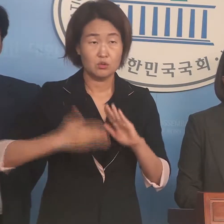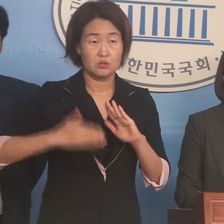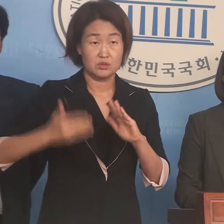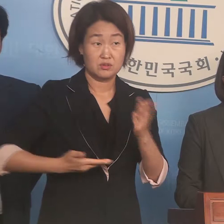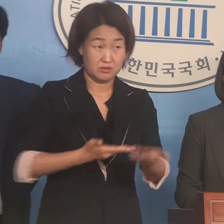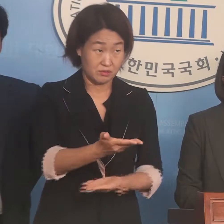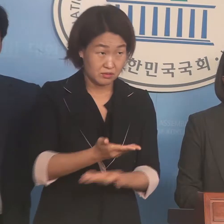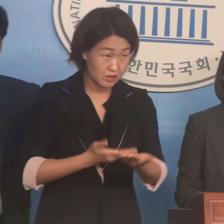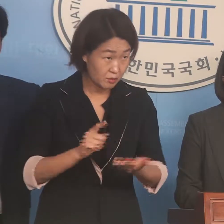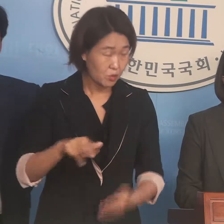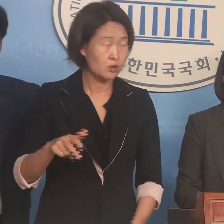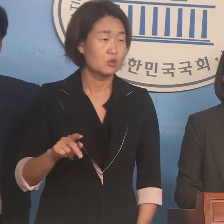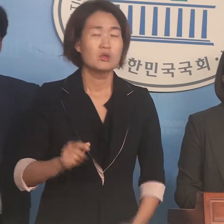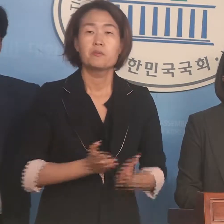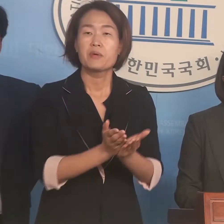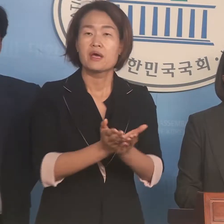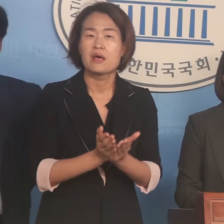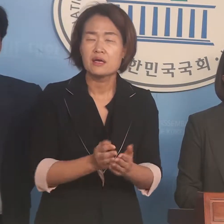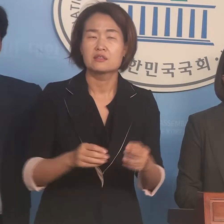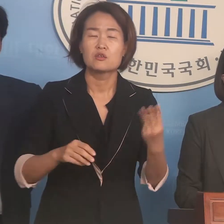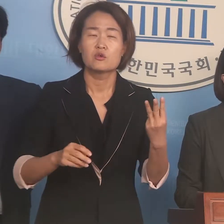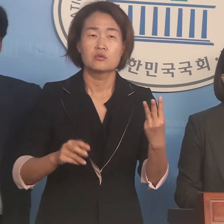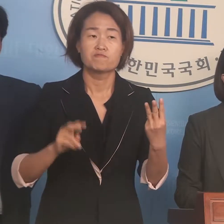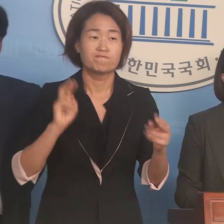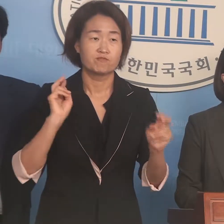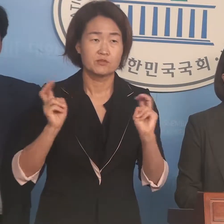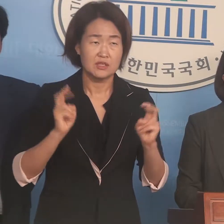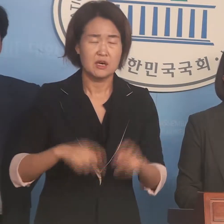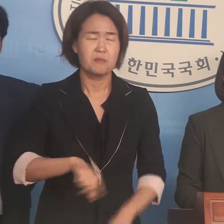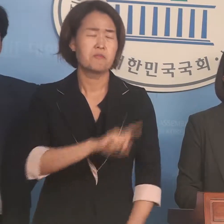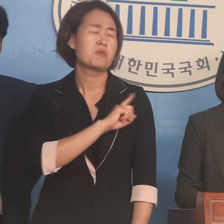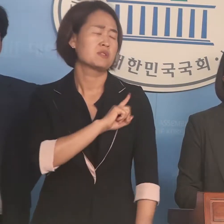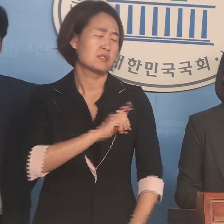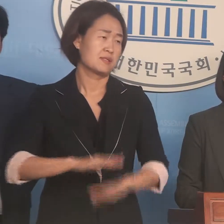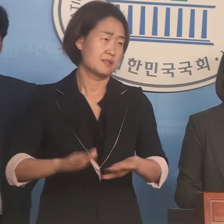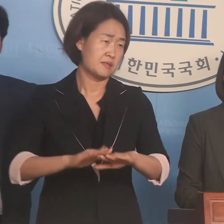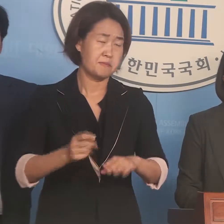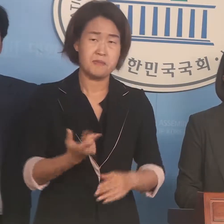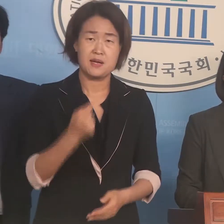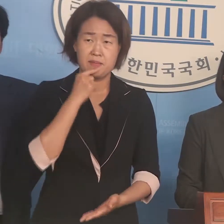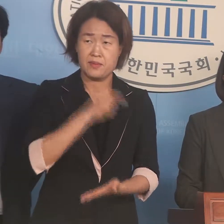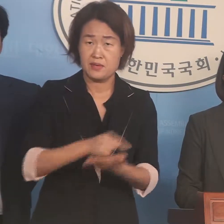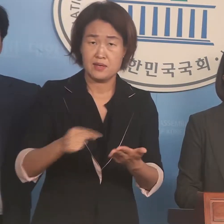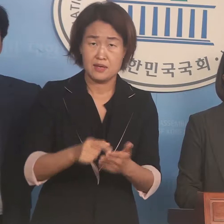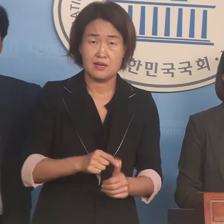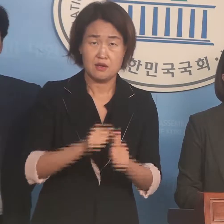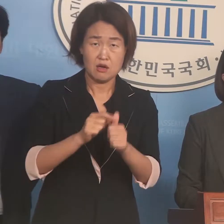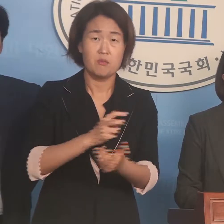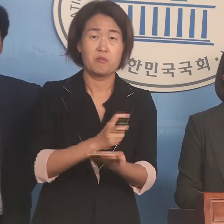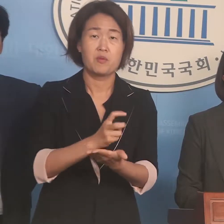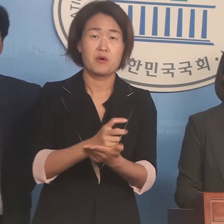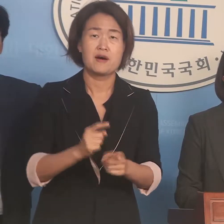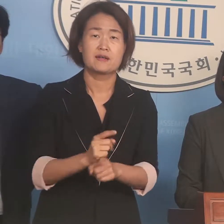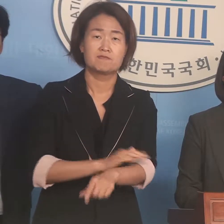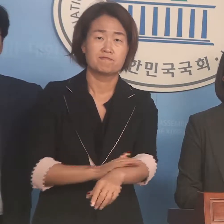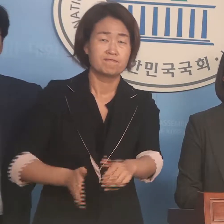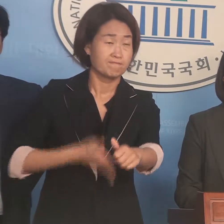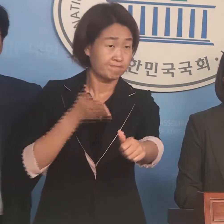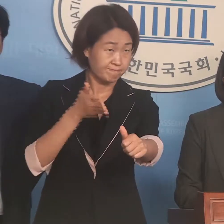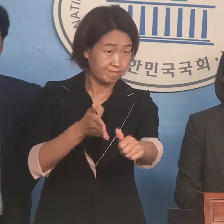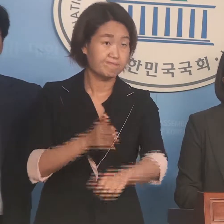공정거래위원장은 조선 3사 하도급 갑질 문제를 가장 먼저 다루고 빠른 피해 구제를 위한 제도 개선에 박차를 가해야 할